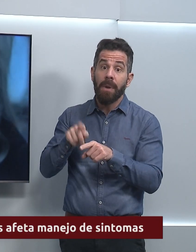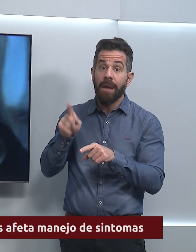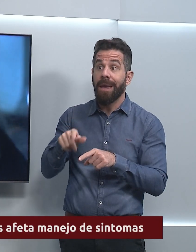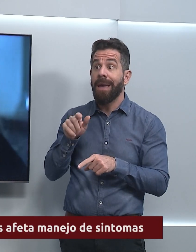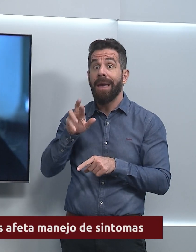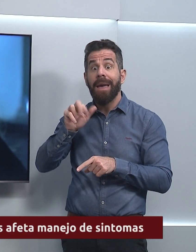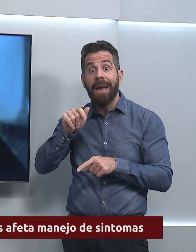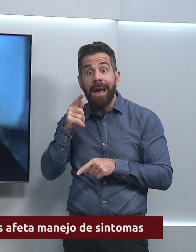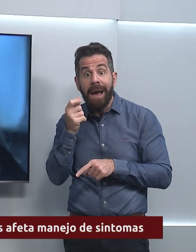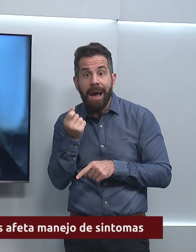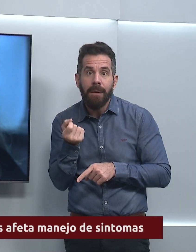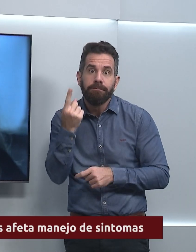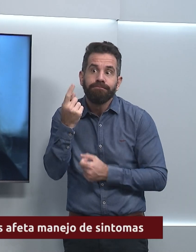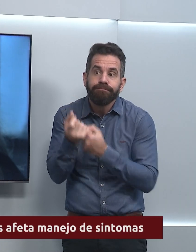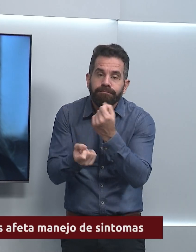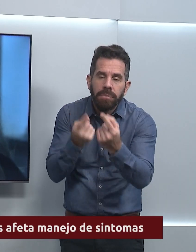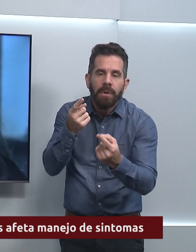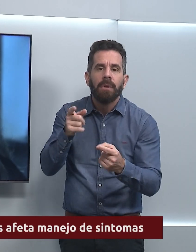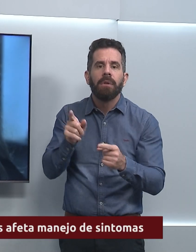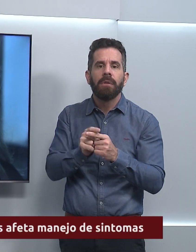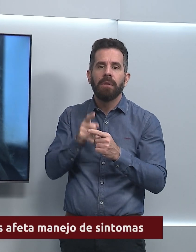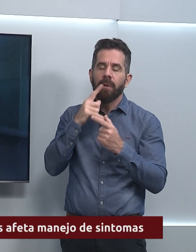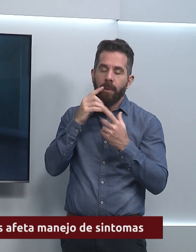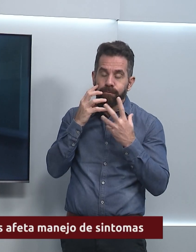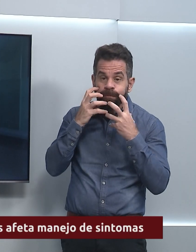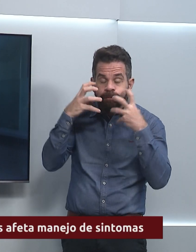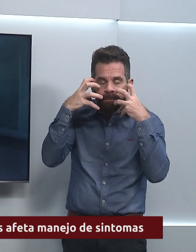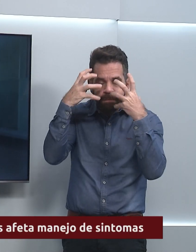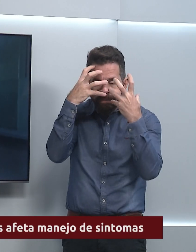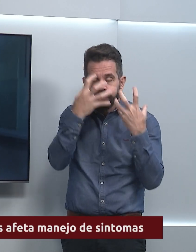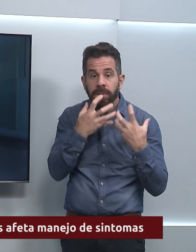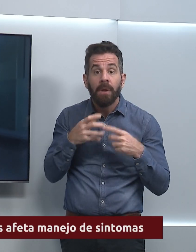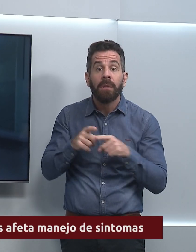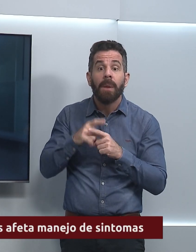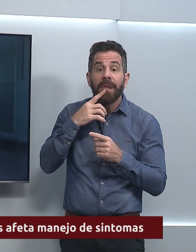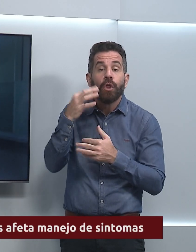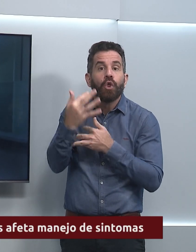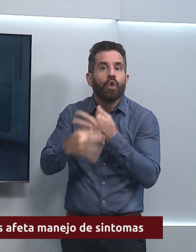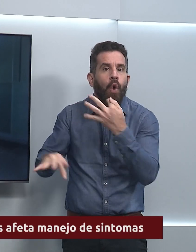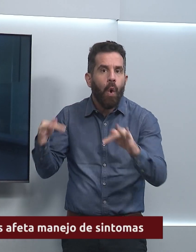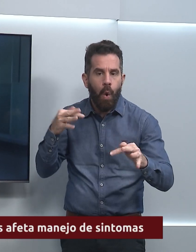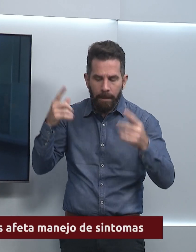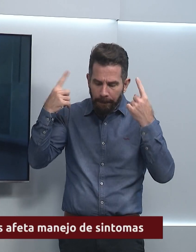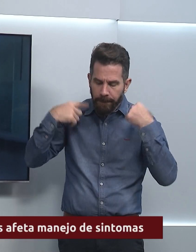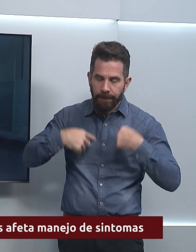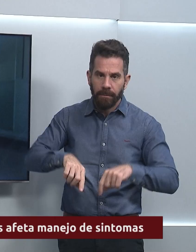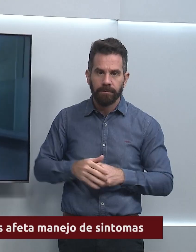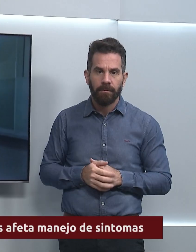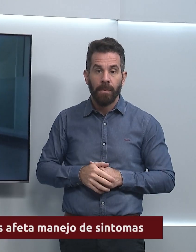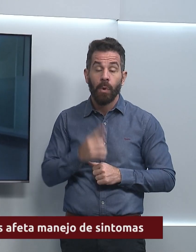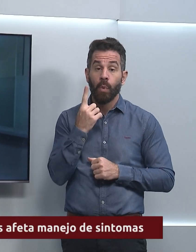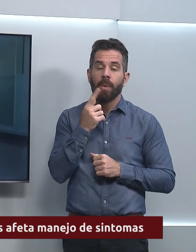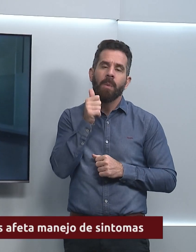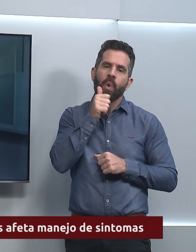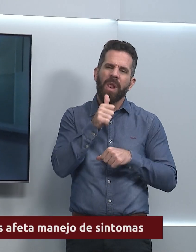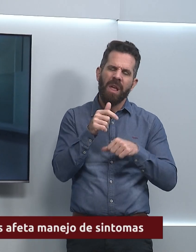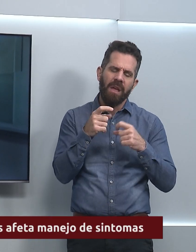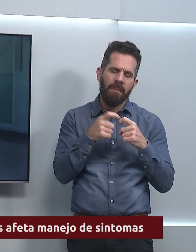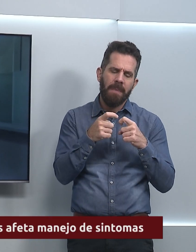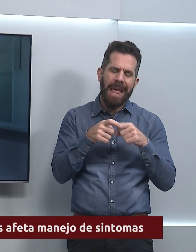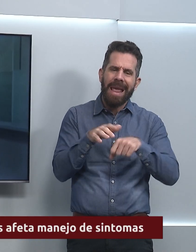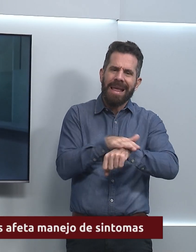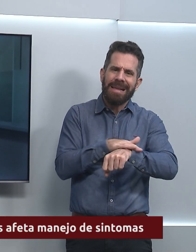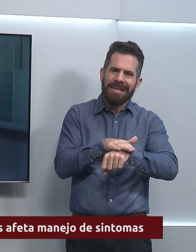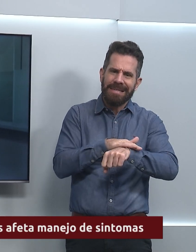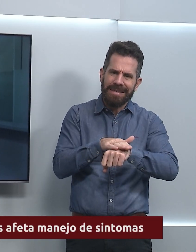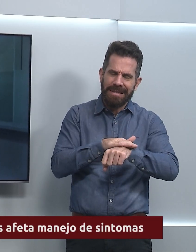e dolorosos em diferentes partes do corpo. Uma dermatologista que, ao me observar, ela disse: